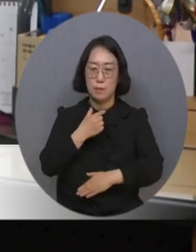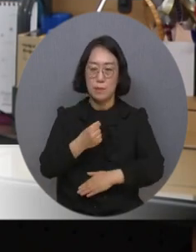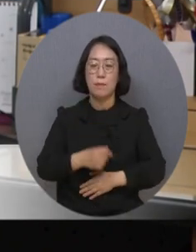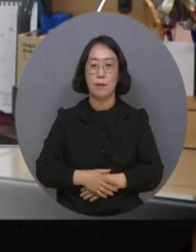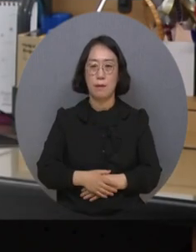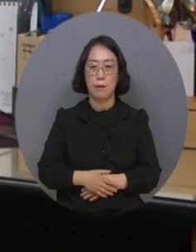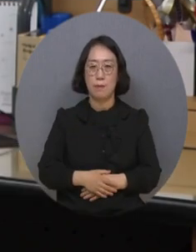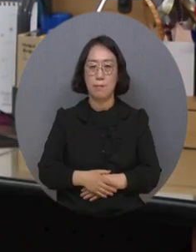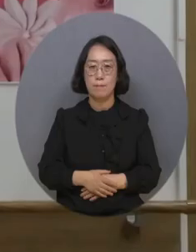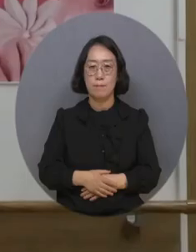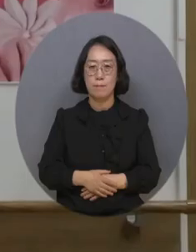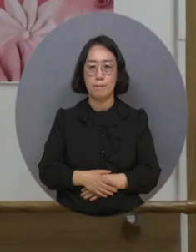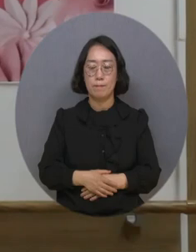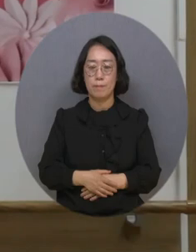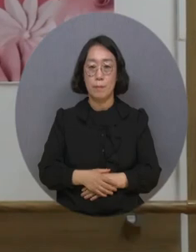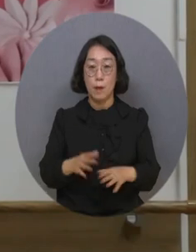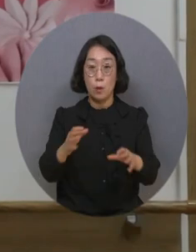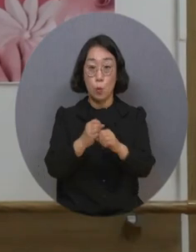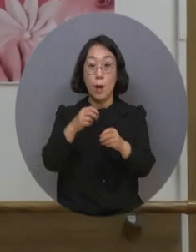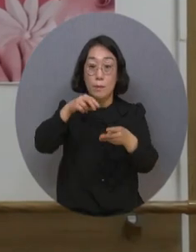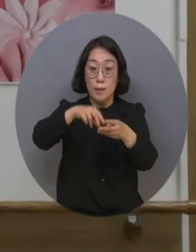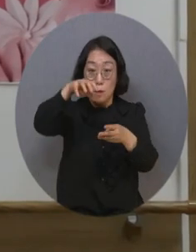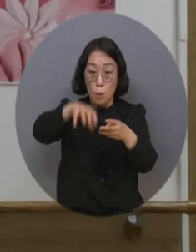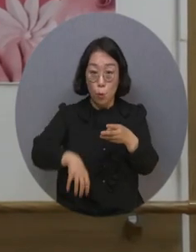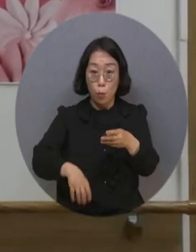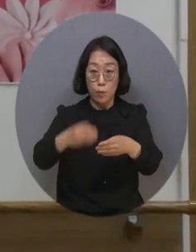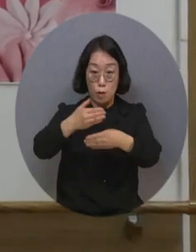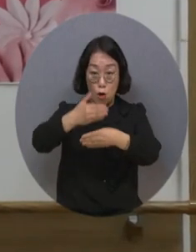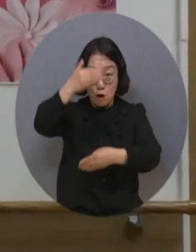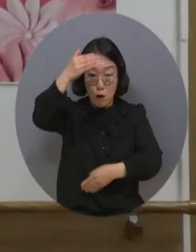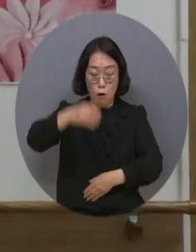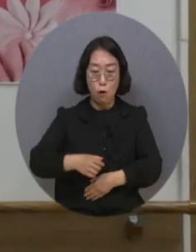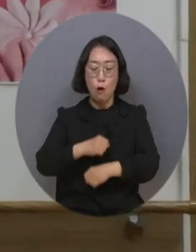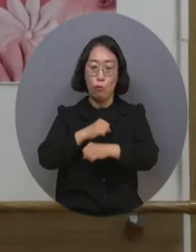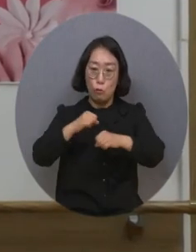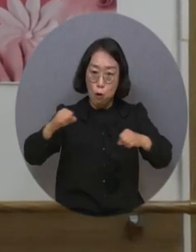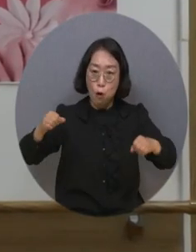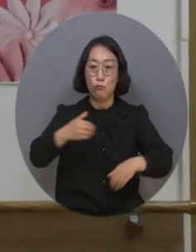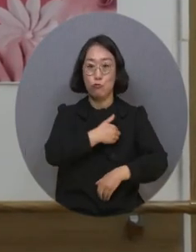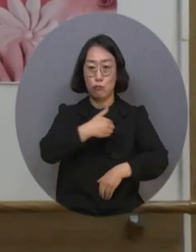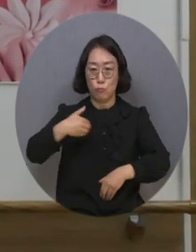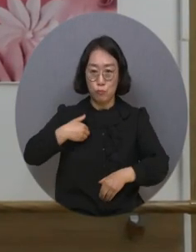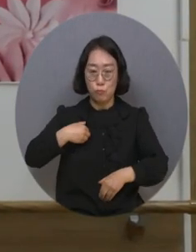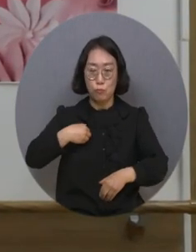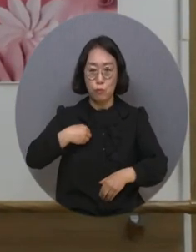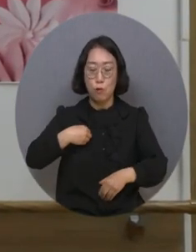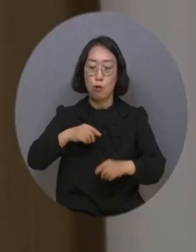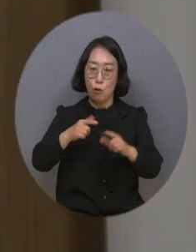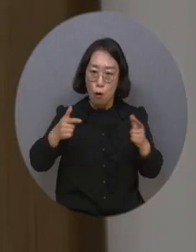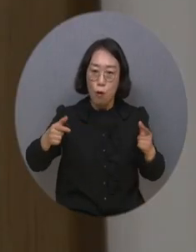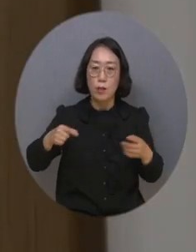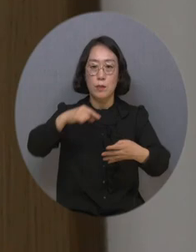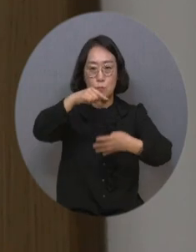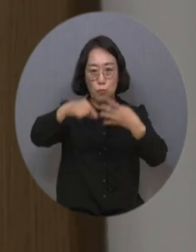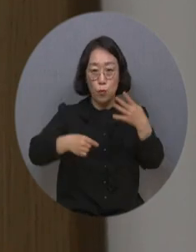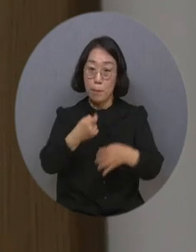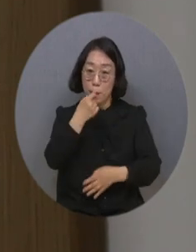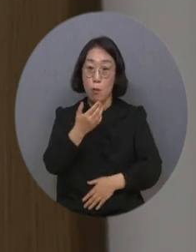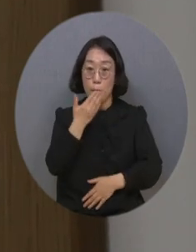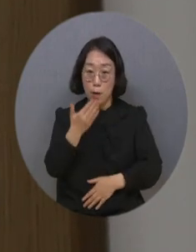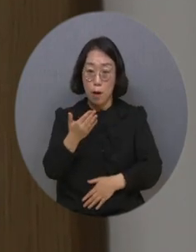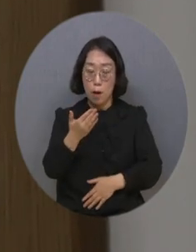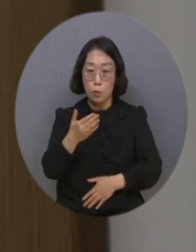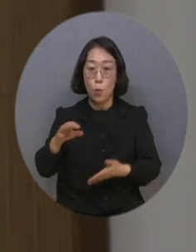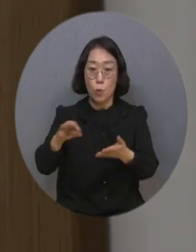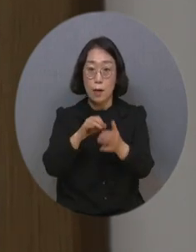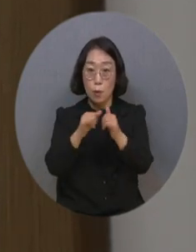싶습니다. 통합센터 건물 확충 개소로 공간이 늘어나 다양한 프로그램 운영이 가능해졌으며 장애 유형별 이용자의